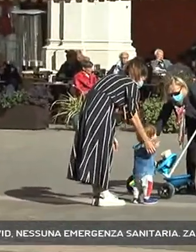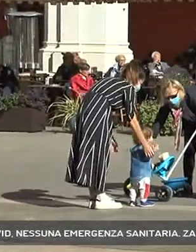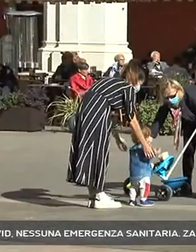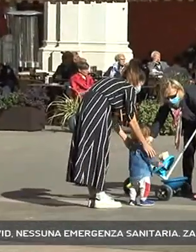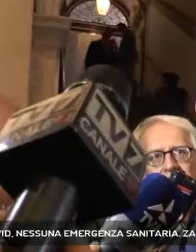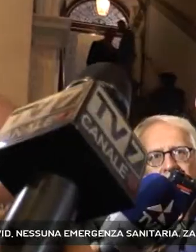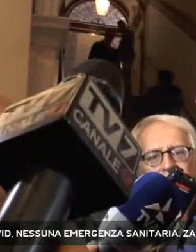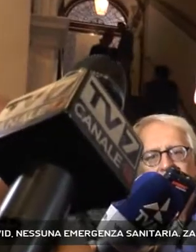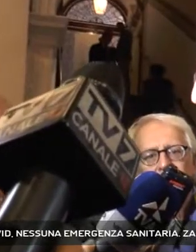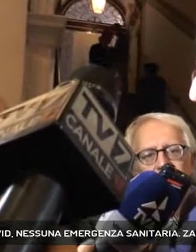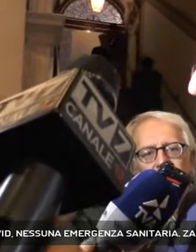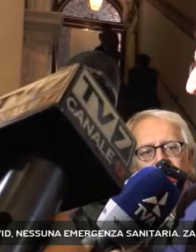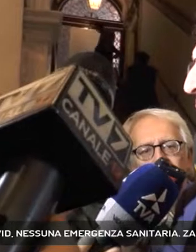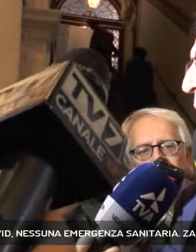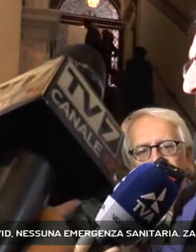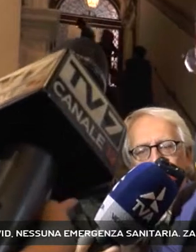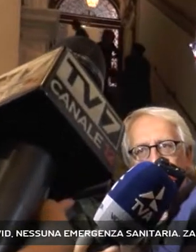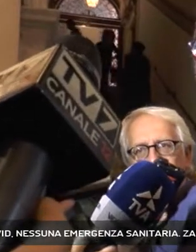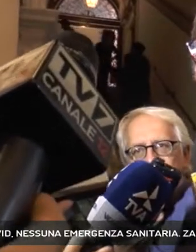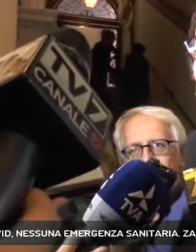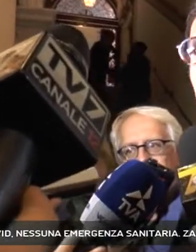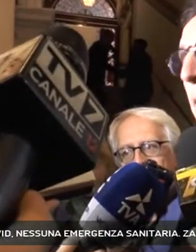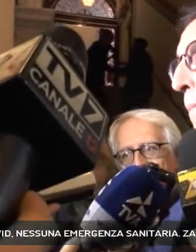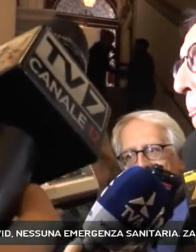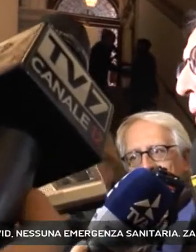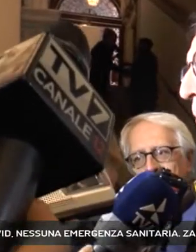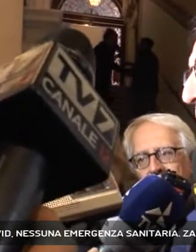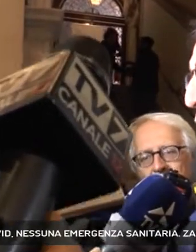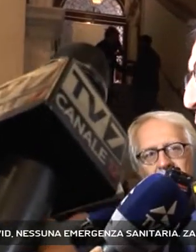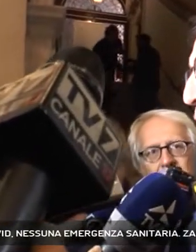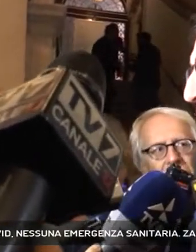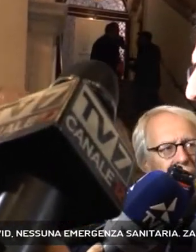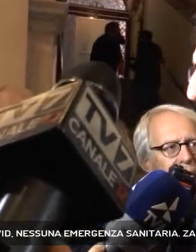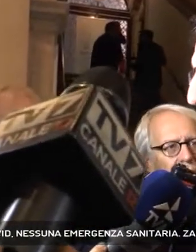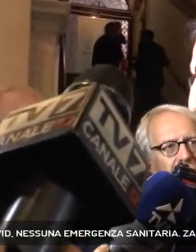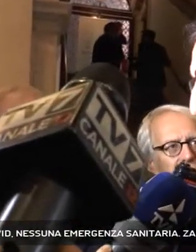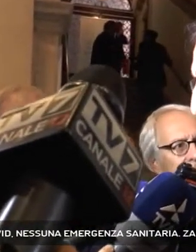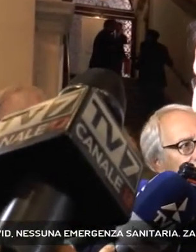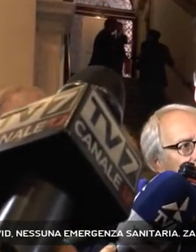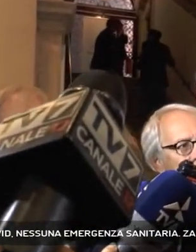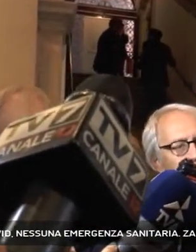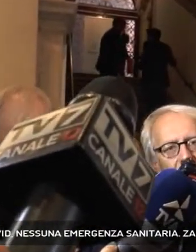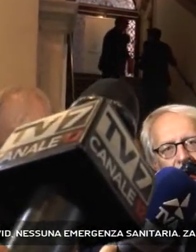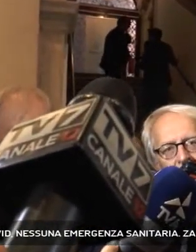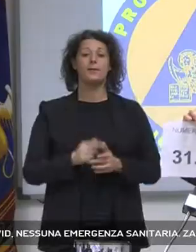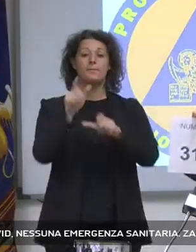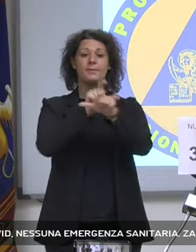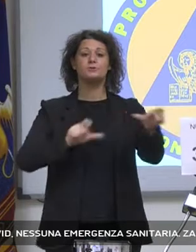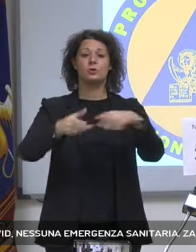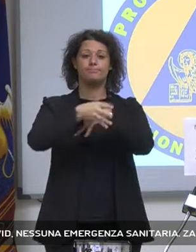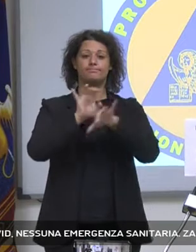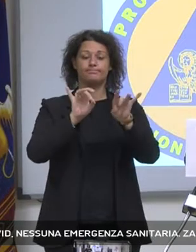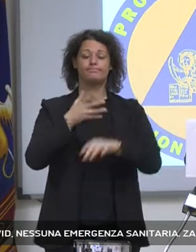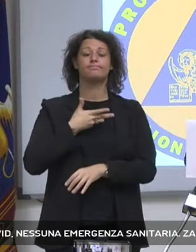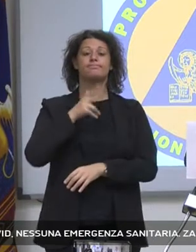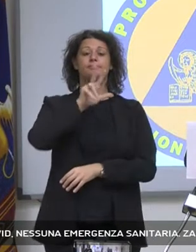aveva anticipato il ministro per gli affari regionali Boccia alcuni giorni fa, non possiamo escludere, aveva detto, la chiusura dei confini tra le regioni. Oggi è